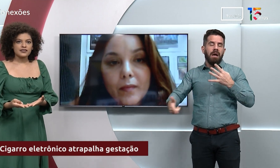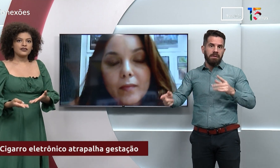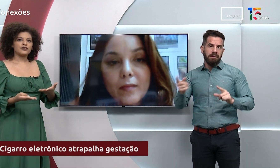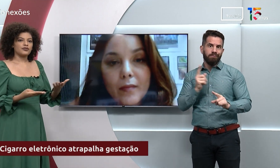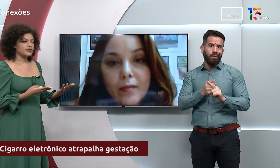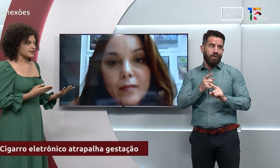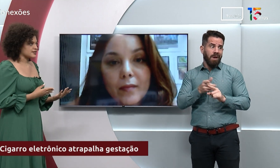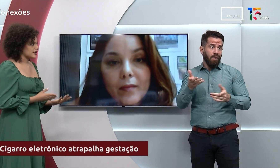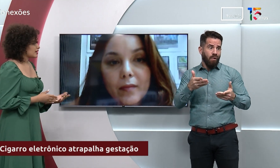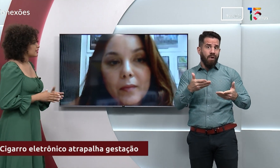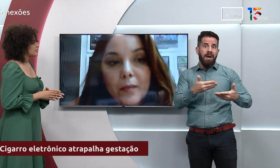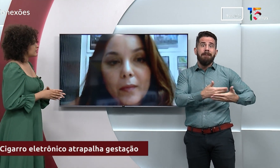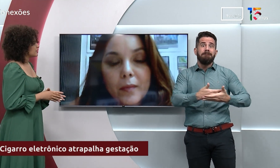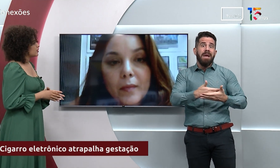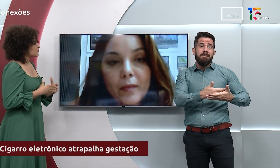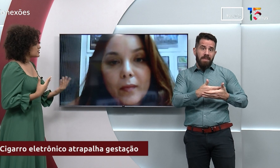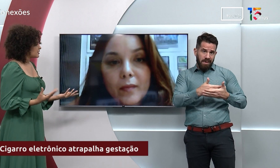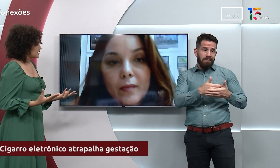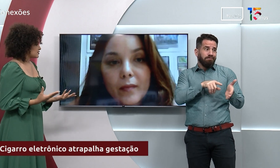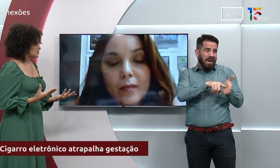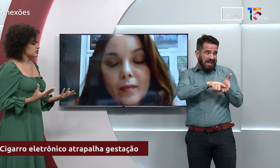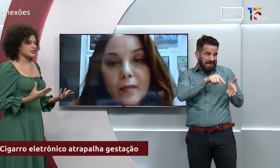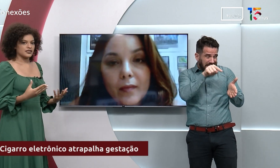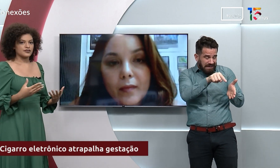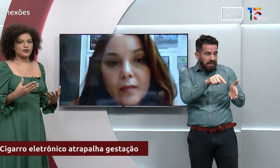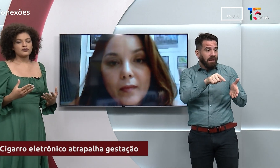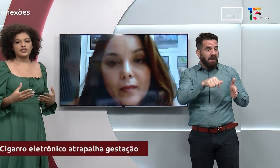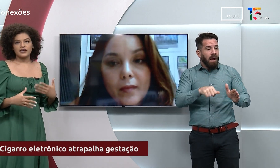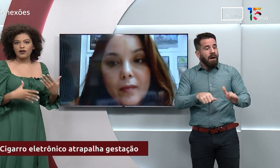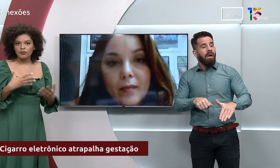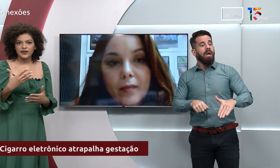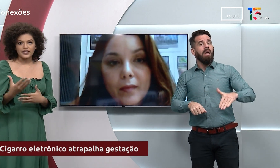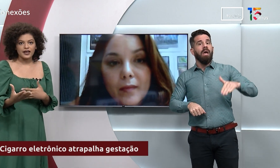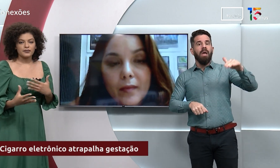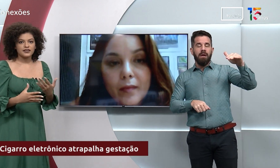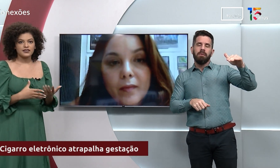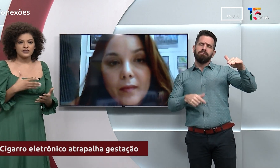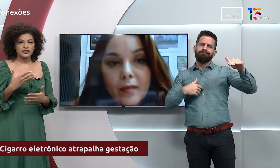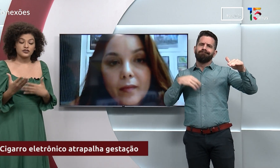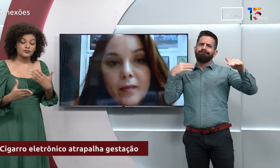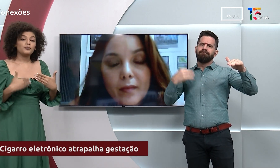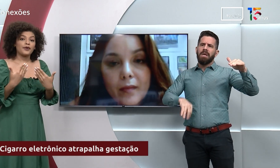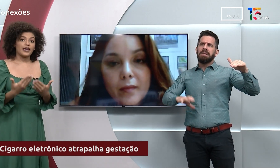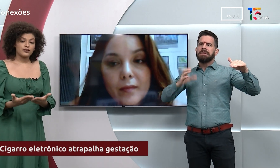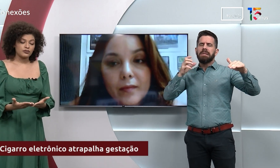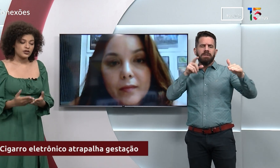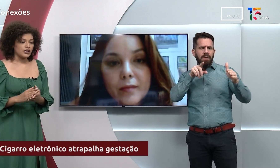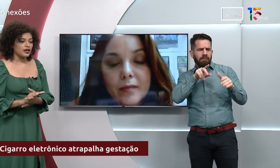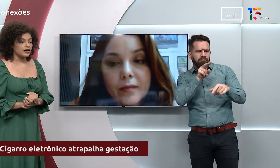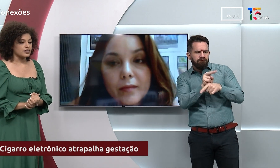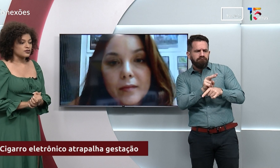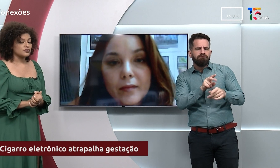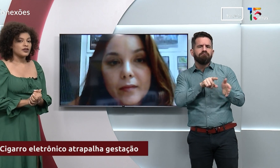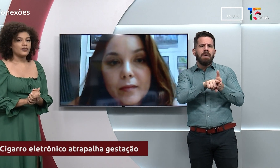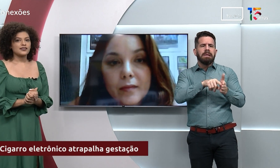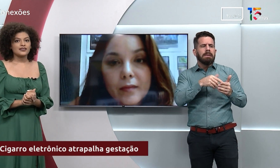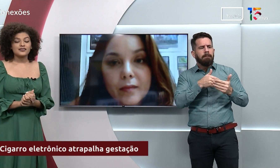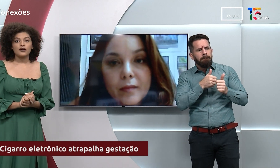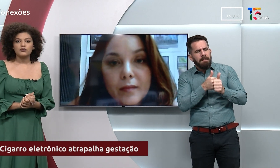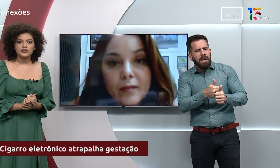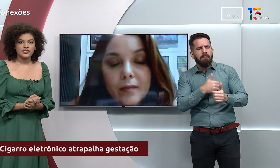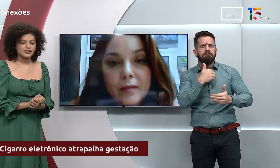10, 15 dias de vida, isso faz uma diferença muito grande no início de vida desses recém-nascidos.